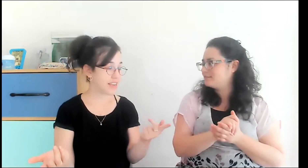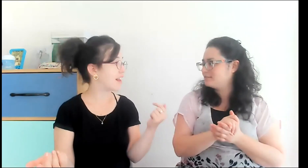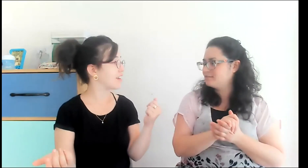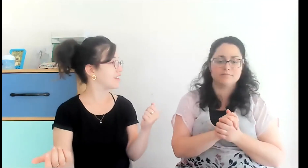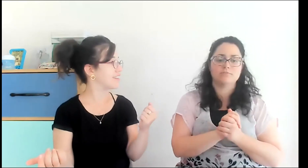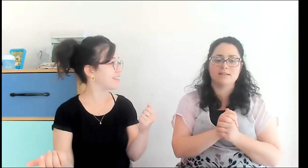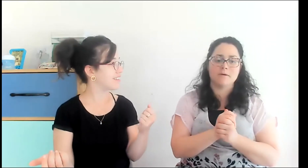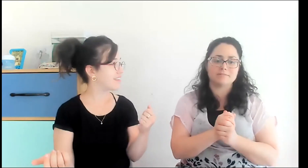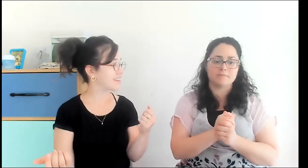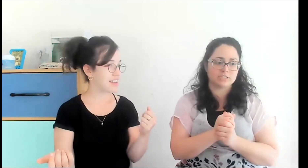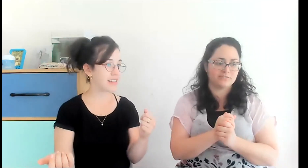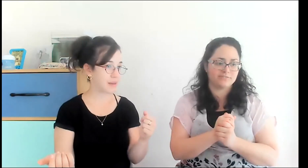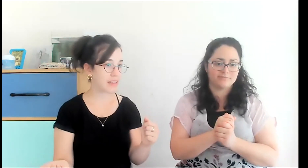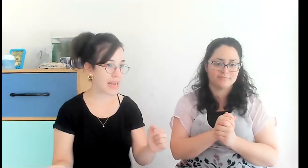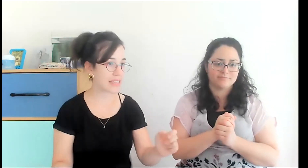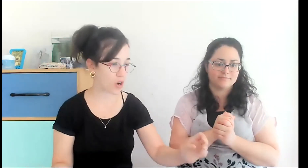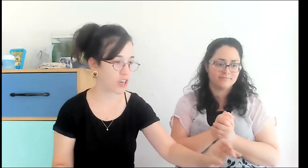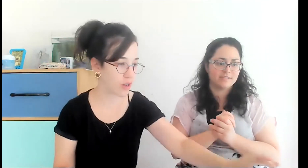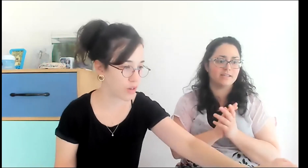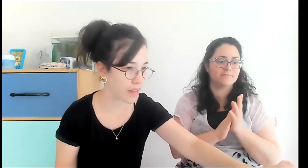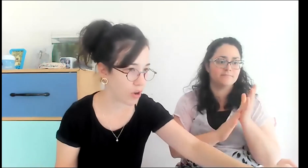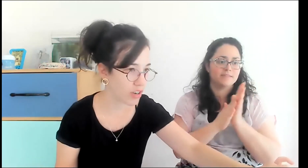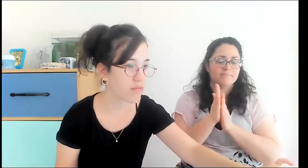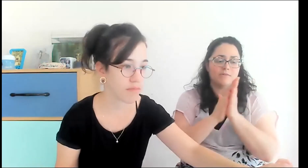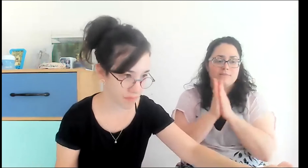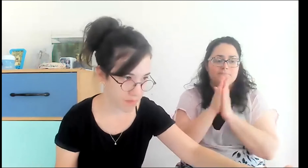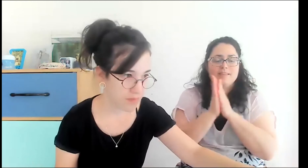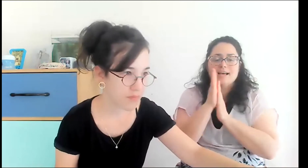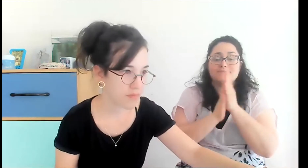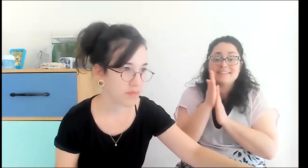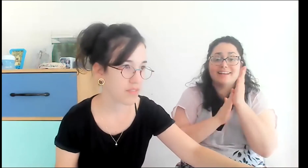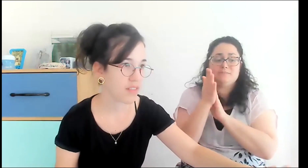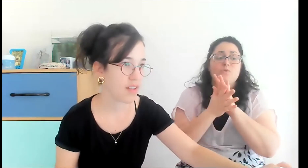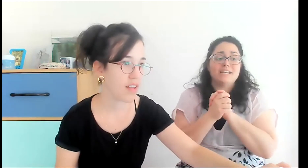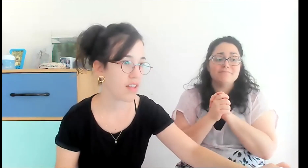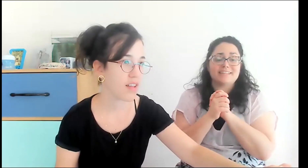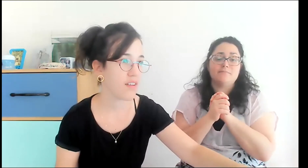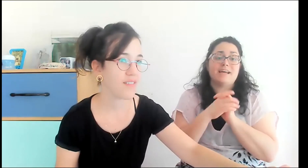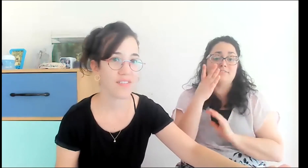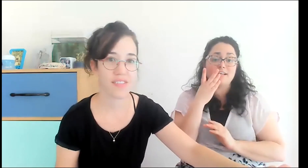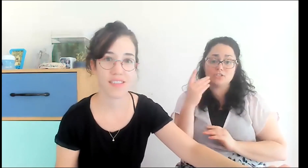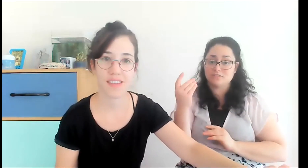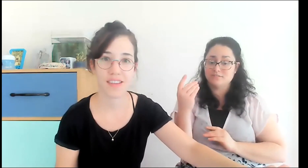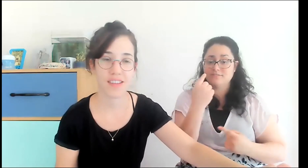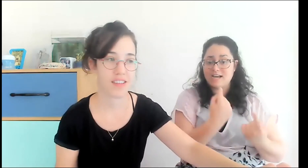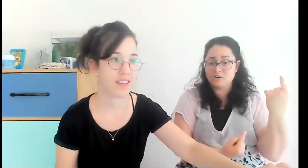יאללה. נשמע לי ממש ממש את הבית האחרון. כן. נכון? מעולה. אז מההתחלה, אתם מוכנים? מתחילים מהדבש